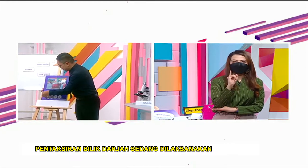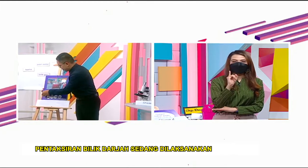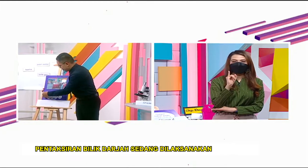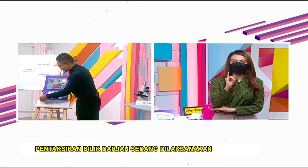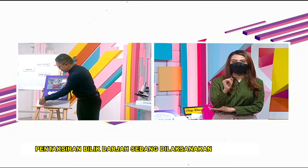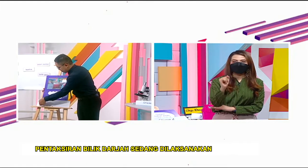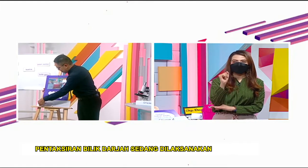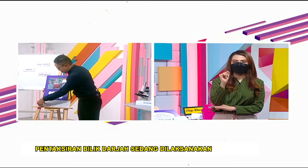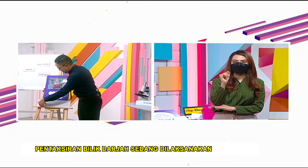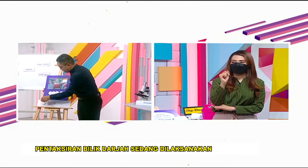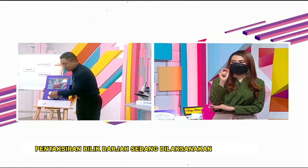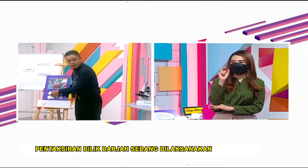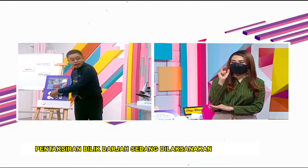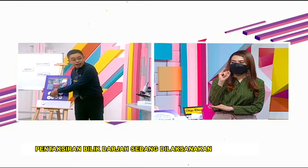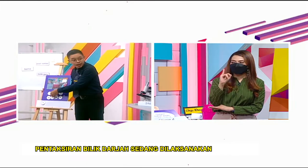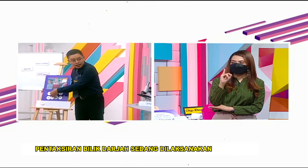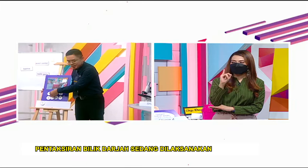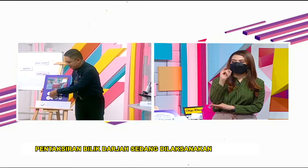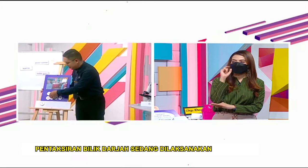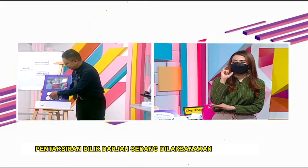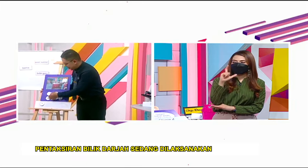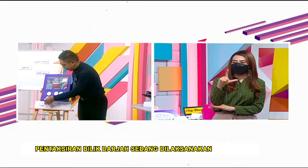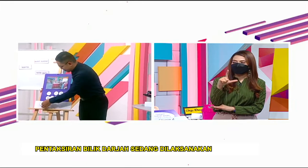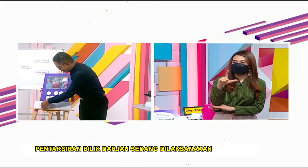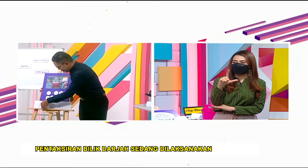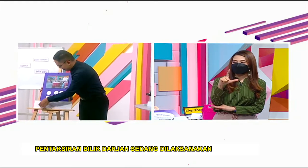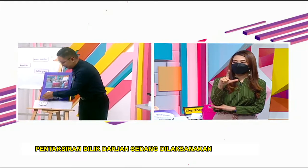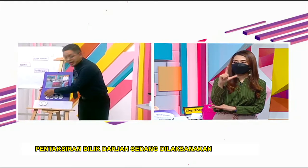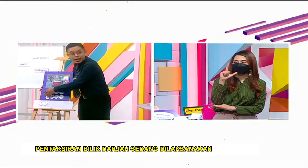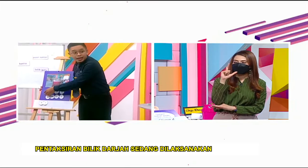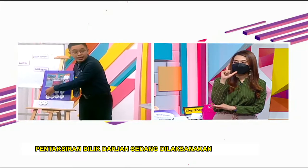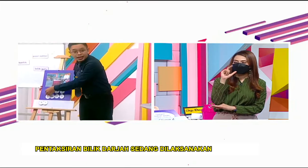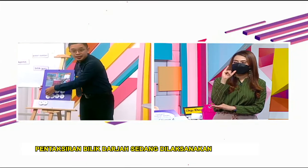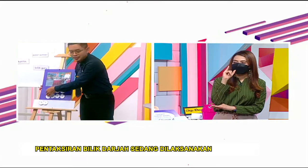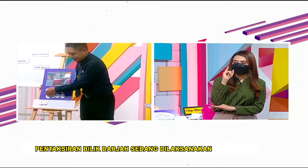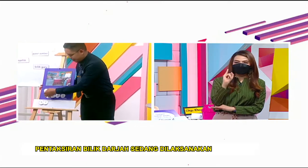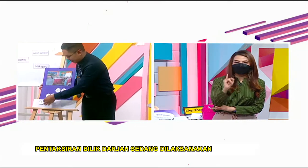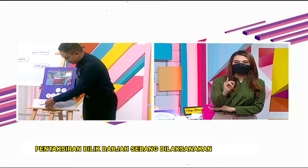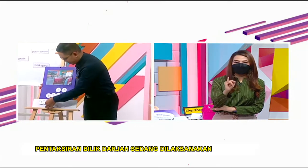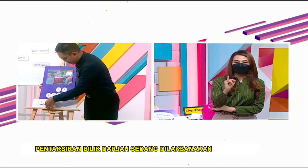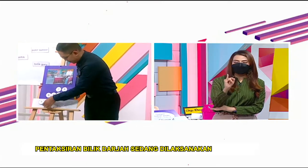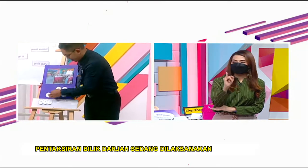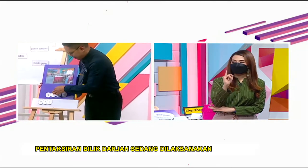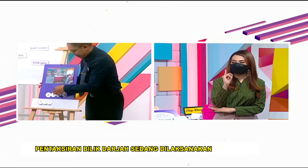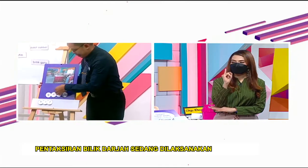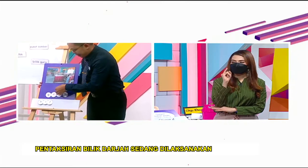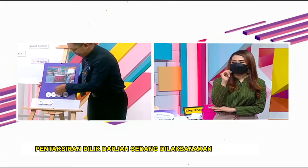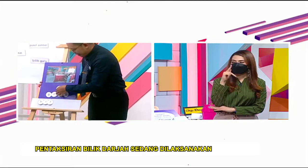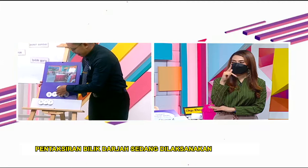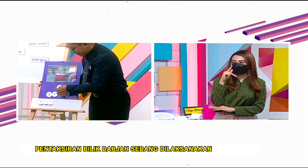I. B. I. L. L. I. I.